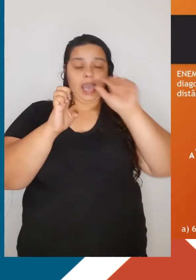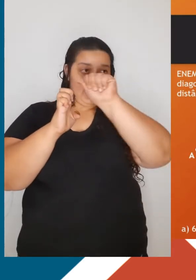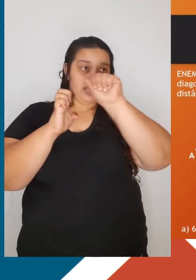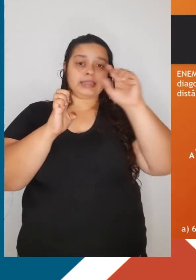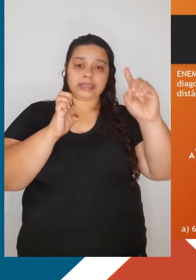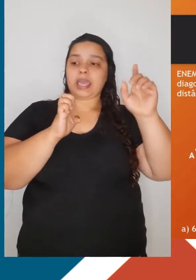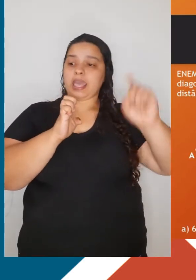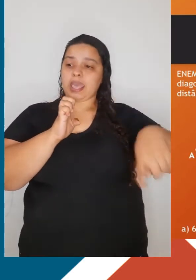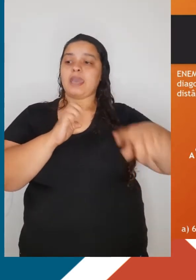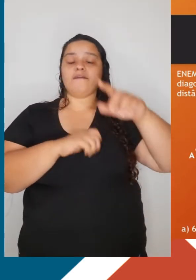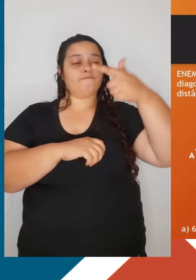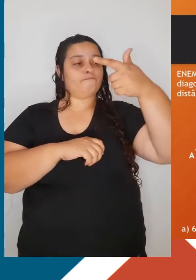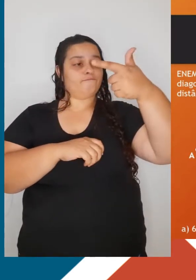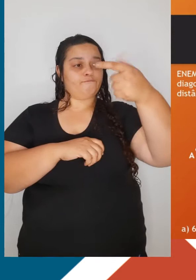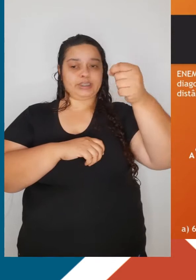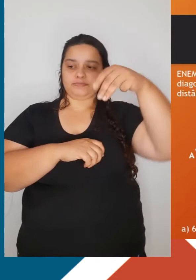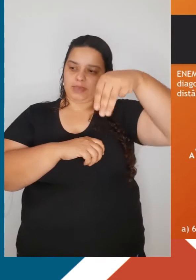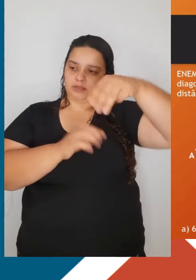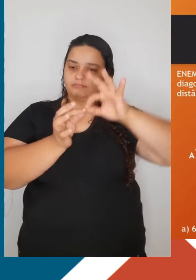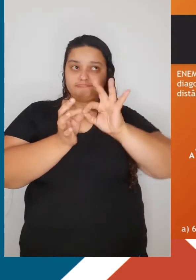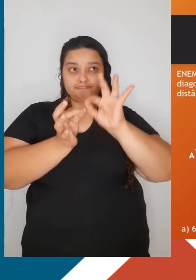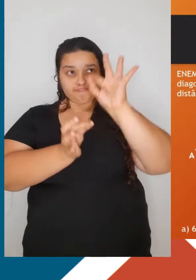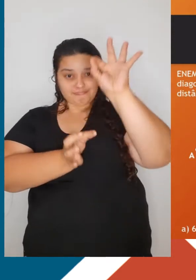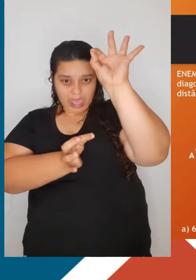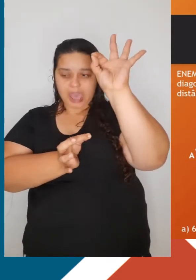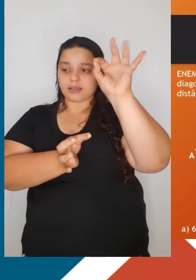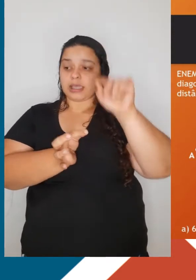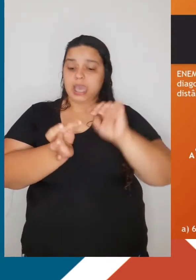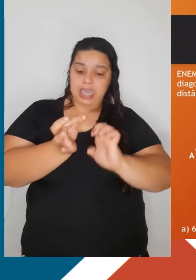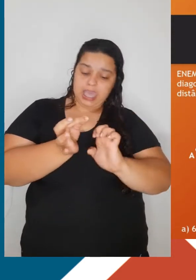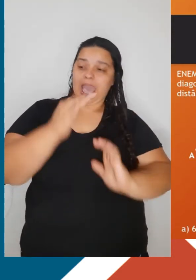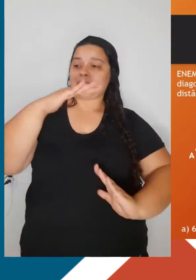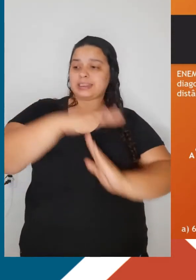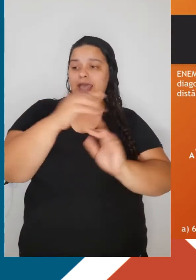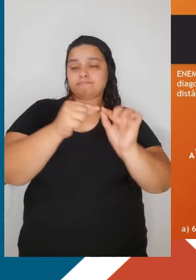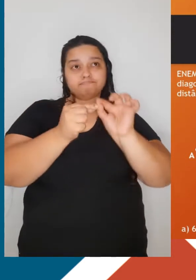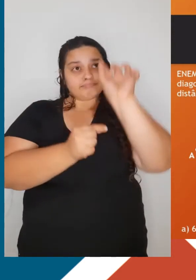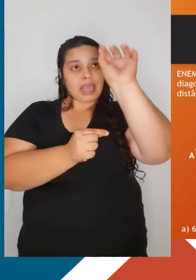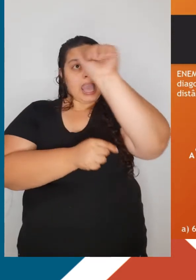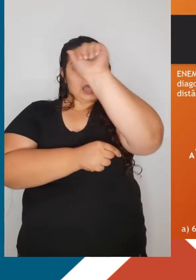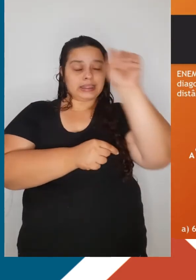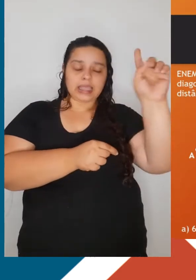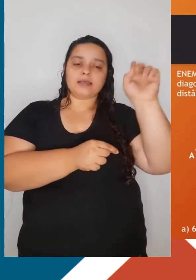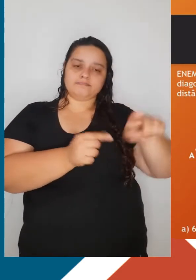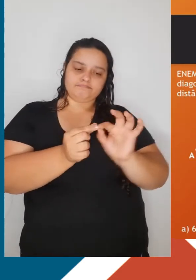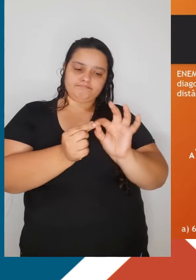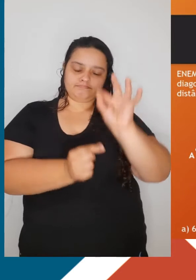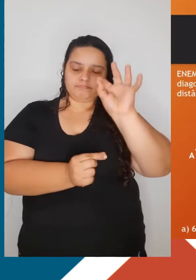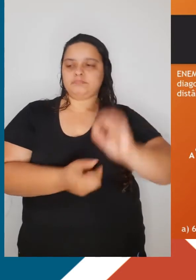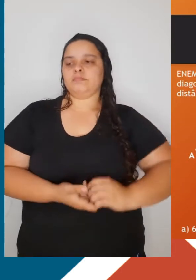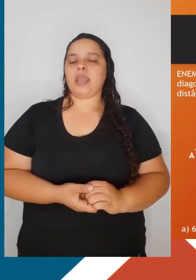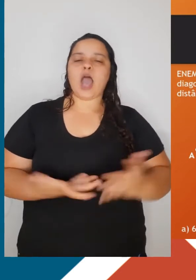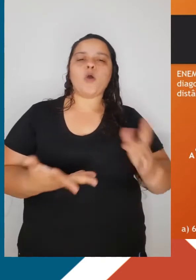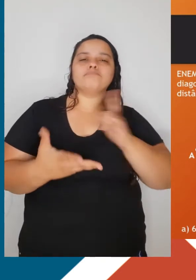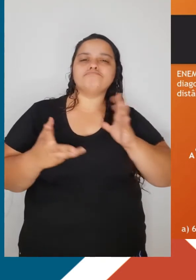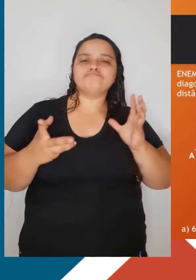a AD é de 20 metros. Logo, temos que ir do ponto E até a diagonal AD perpendicularmente.